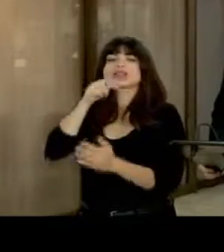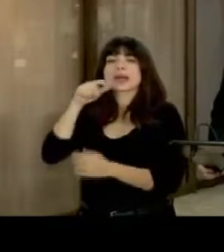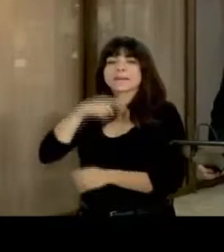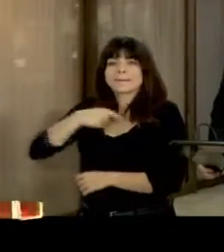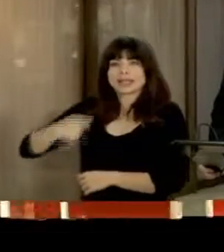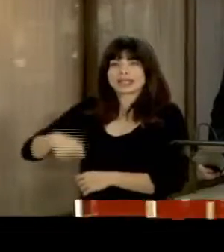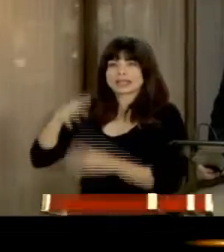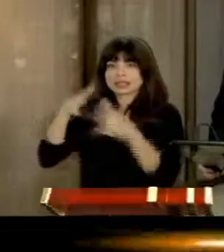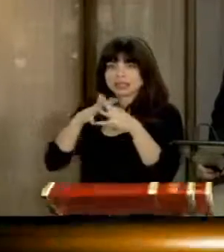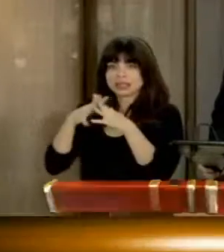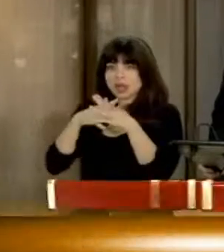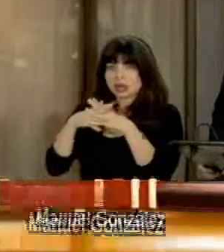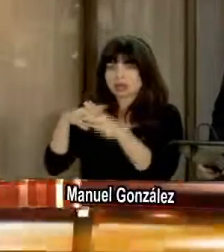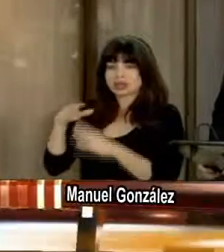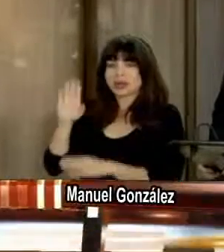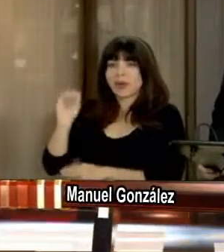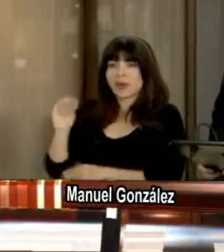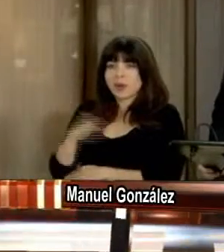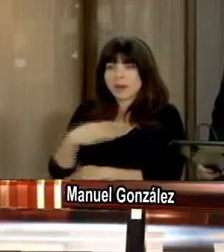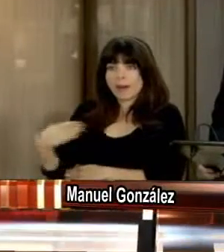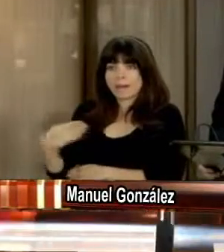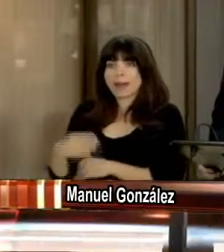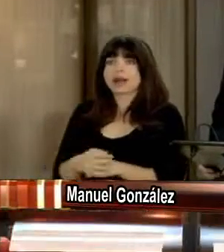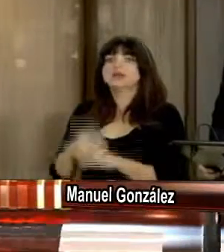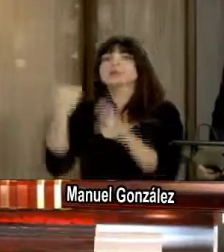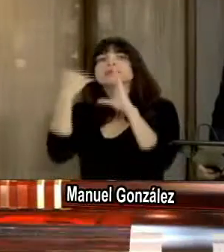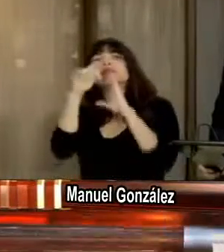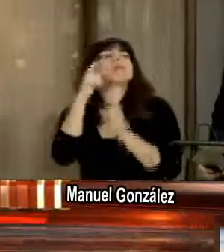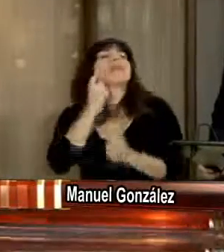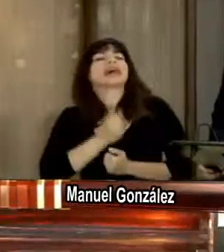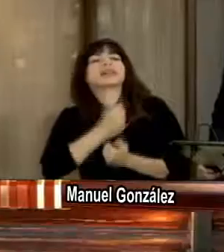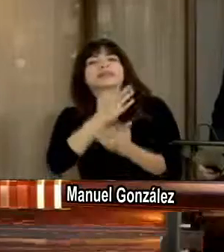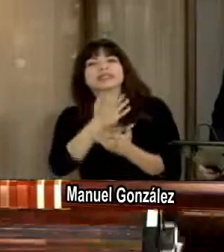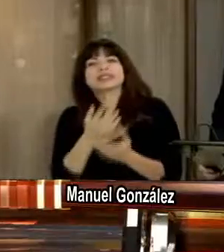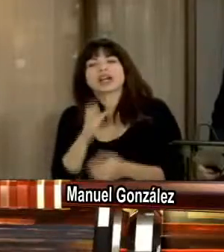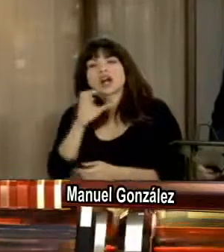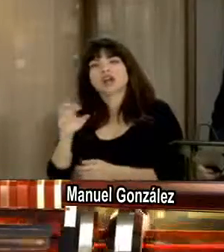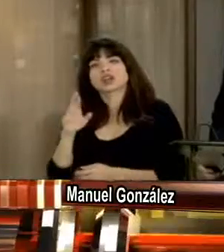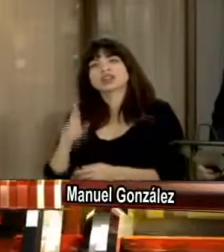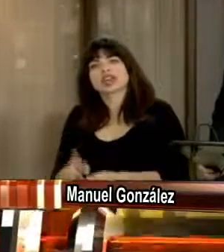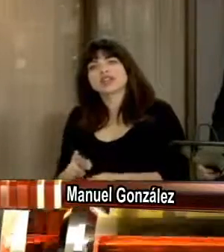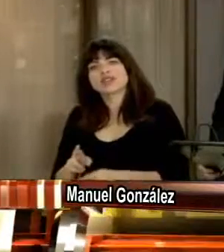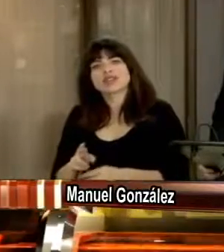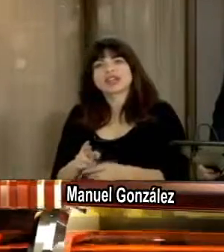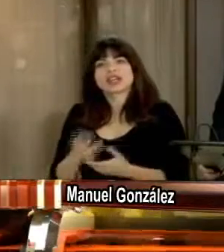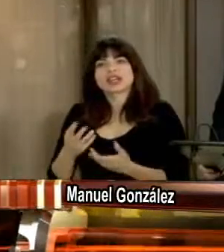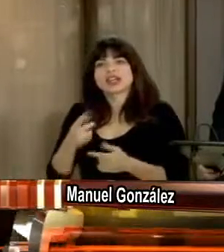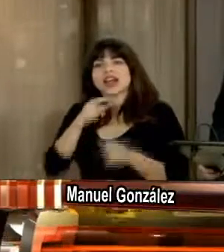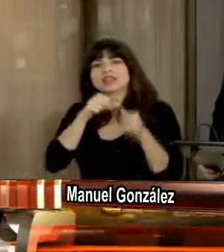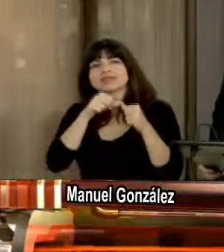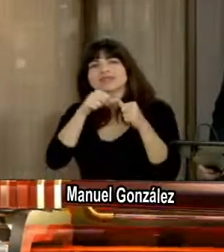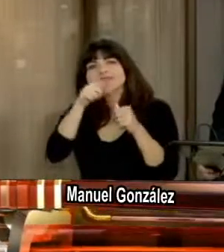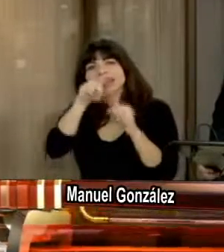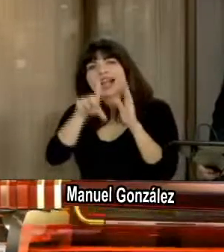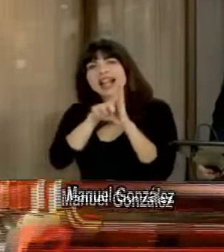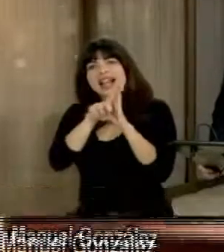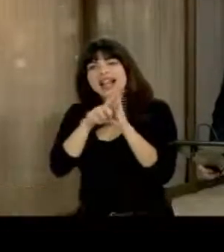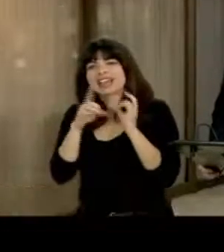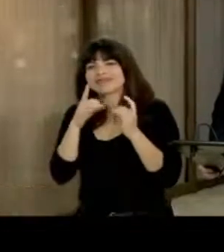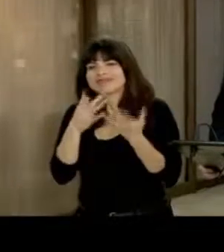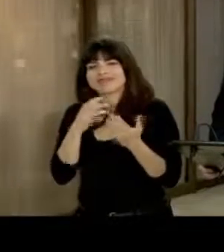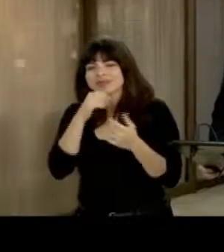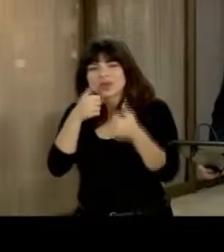de los Estados Unidos, Barack Obama, para expresar el repudio de Costa Rica, la vigencia de la normativa